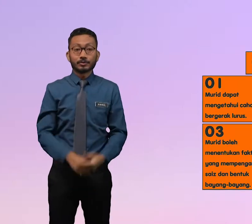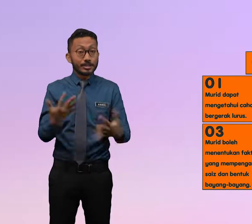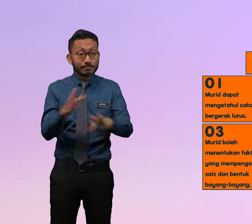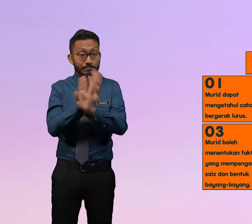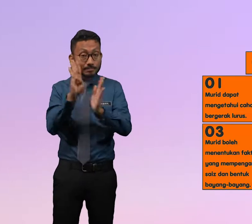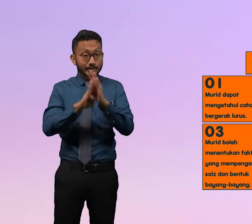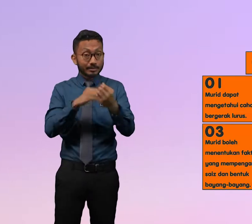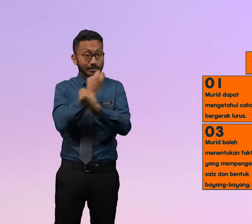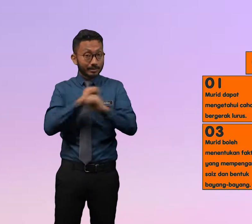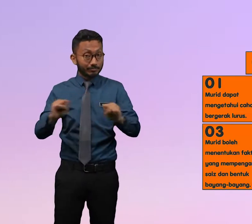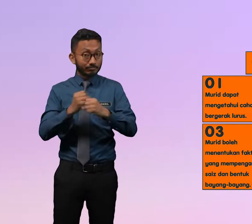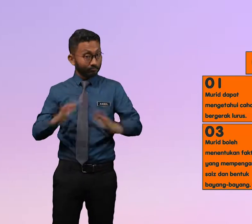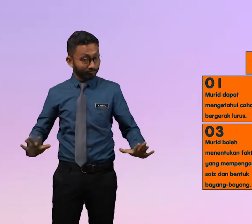Jom bersedia.